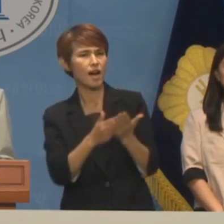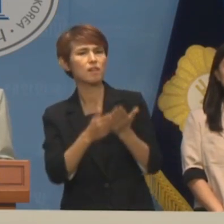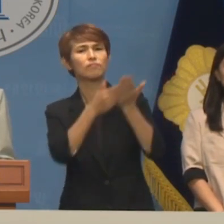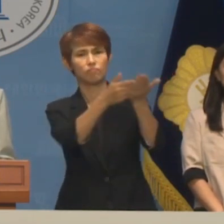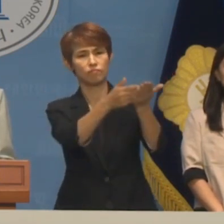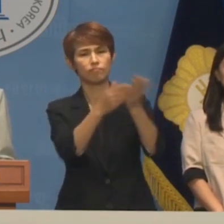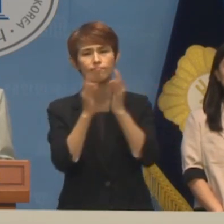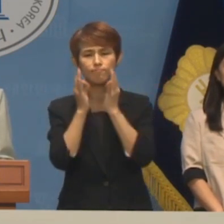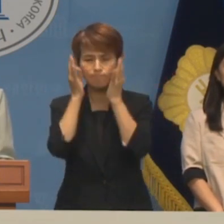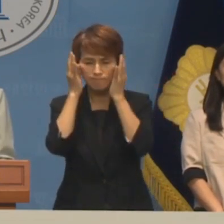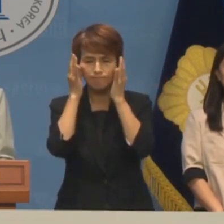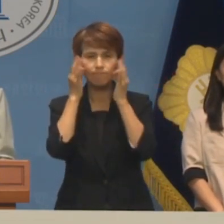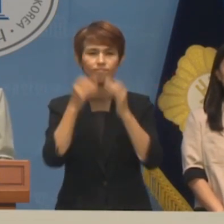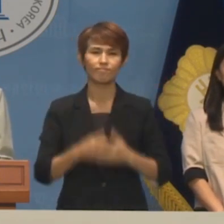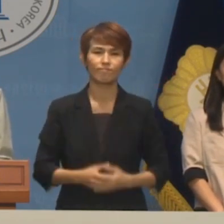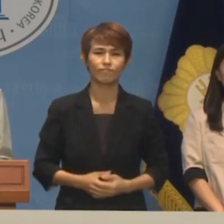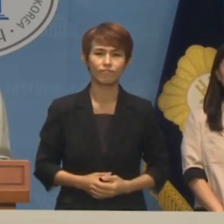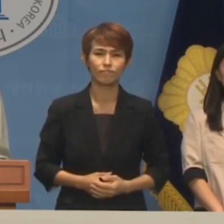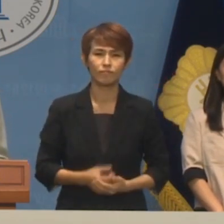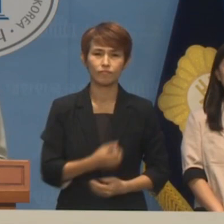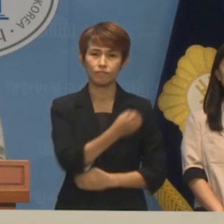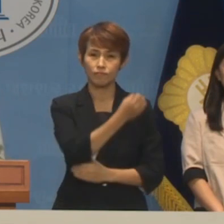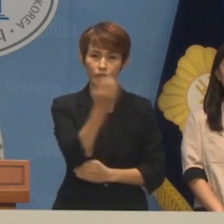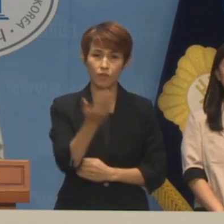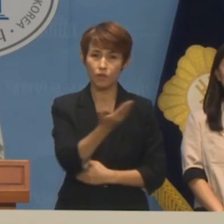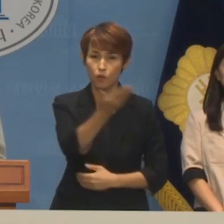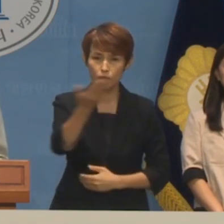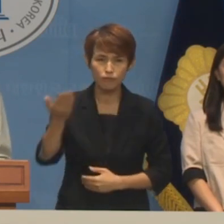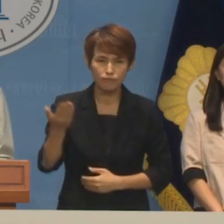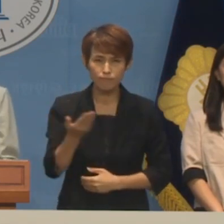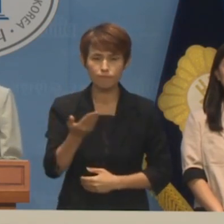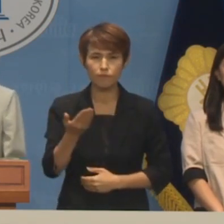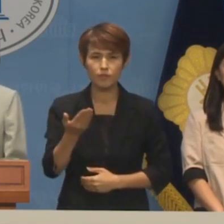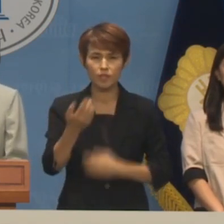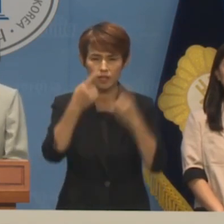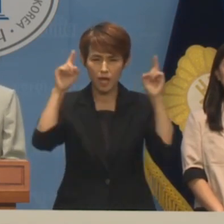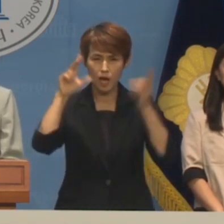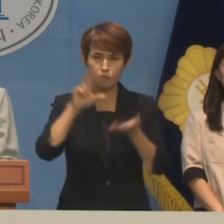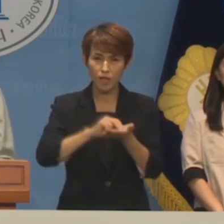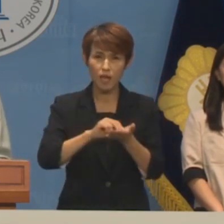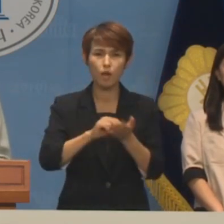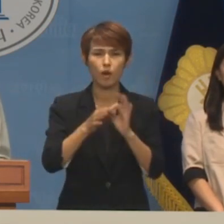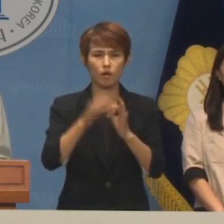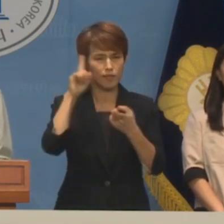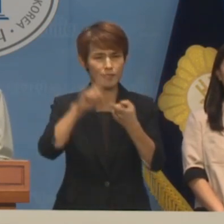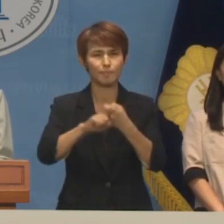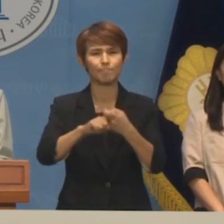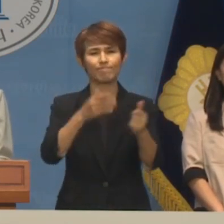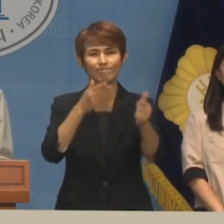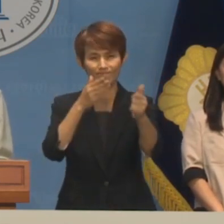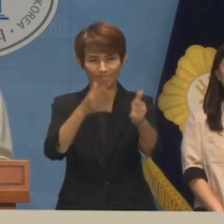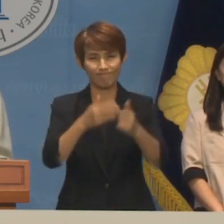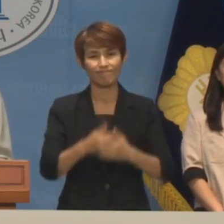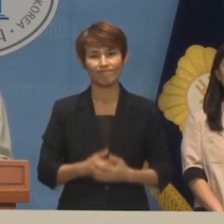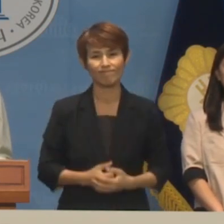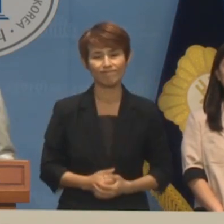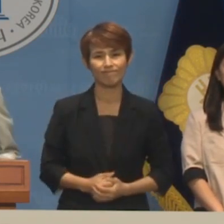모색하도록 힘쓰겠습니다. 언론인 여러분들도 심각한 대학 문제에 대해서 많은 관심을 가져주실 것을